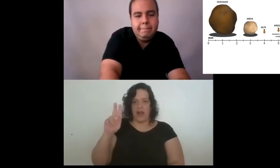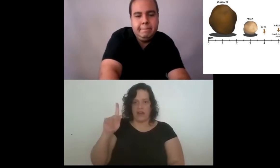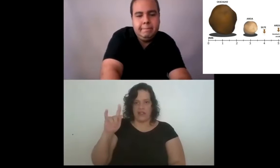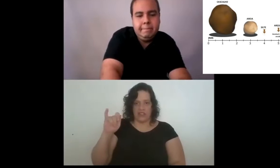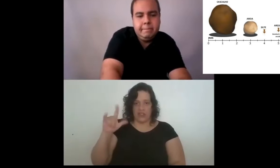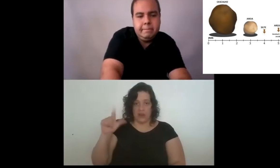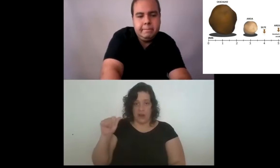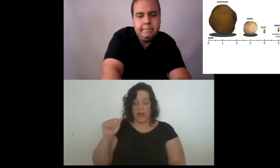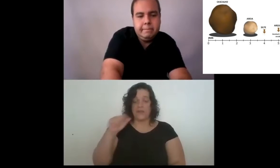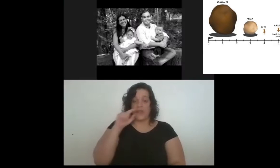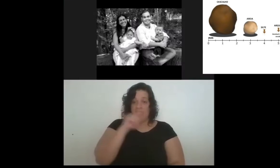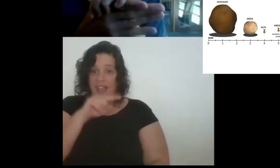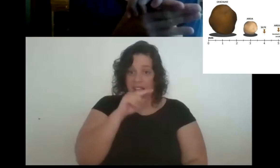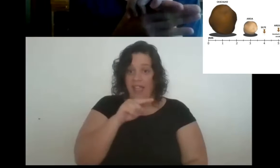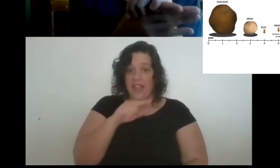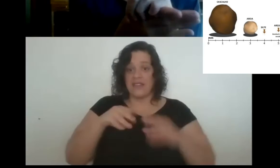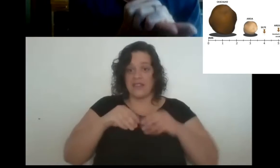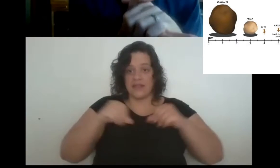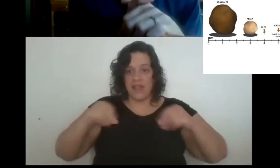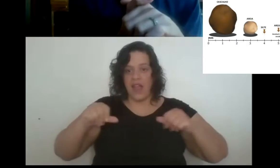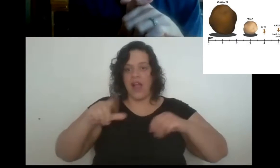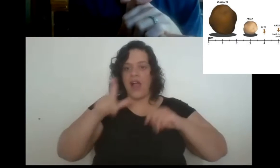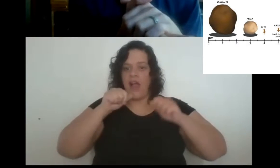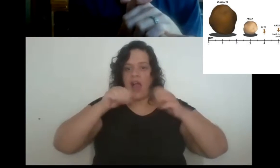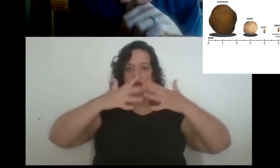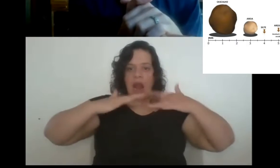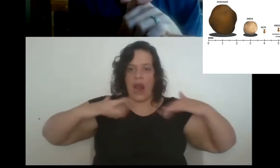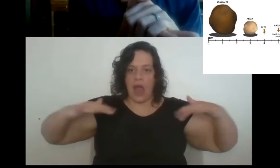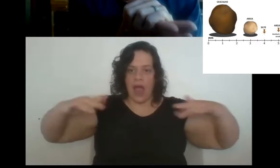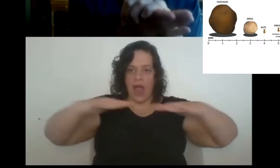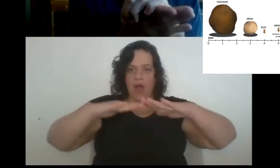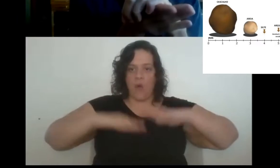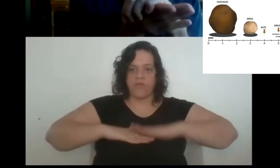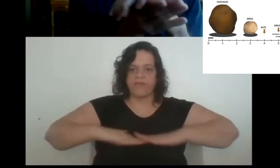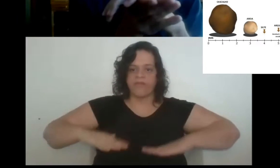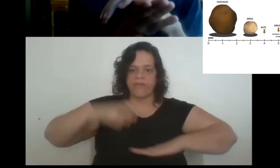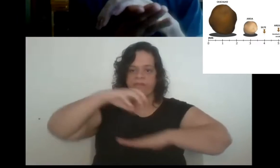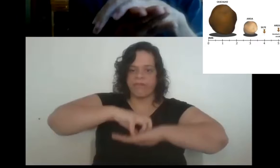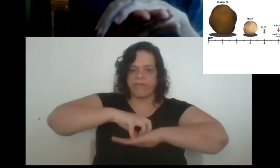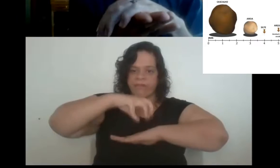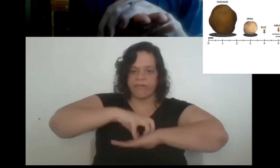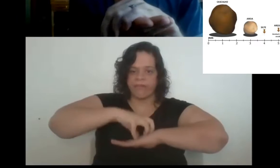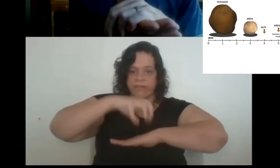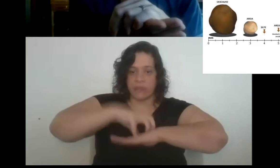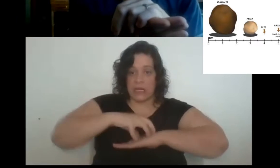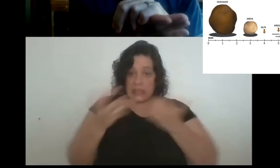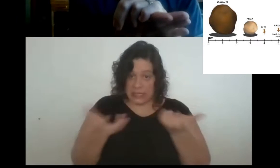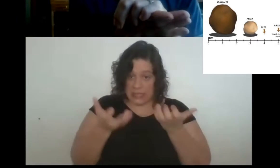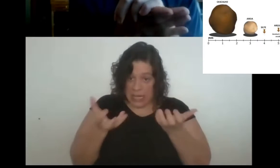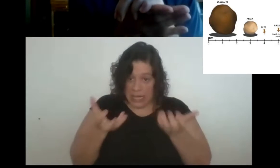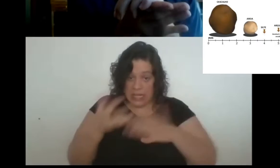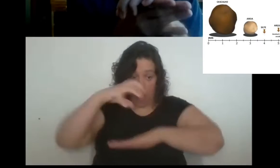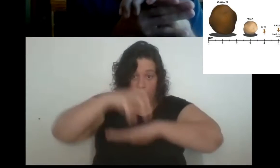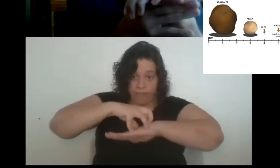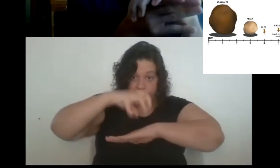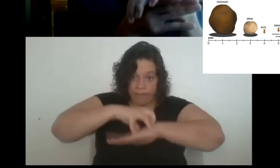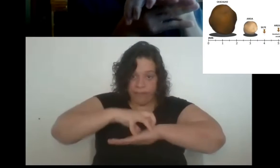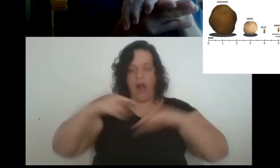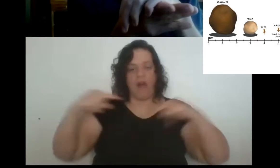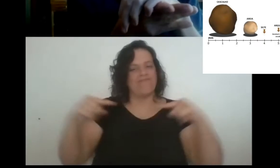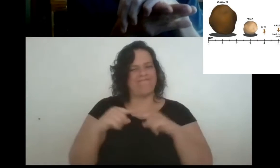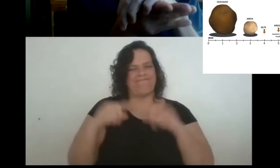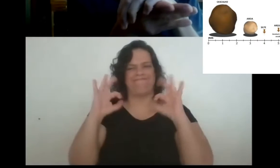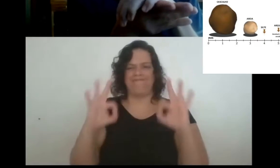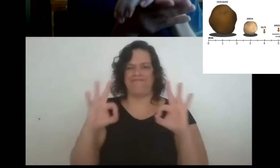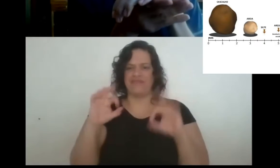impermeabilização. Tá? Então, se vocês quiserem impermeabilizar um lugar, ótimo. é o solo perfeito. Se vocês